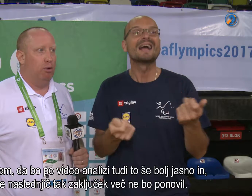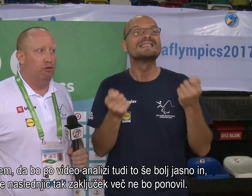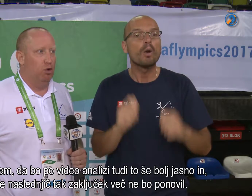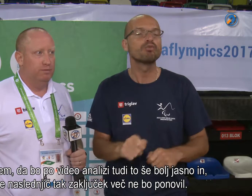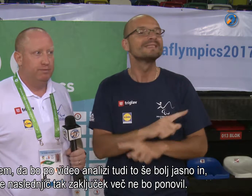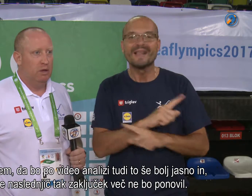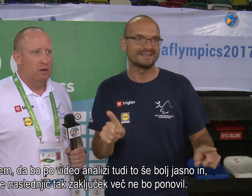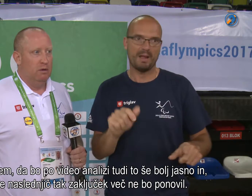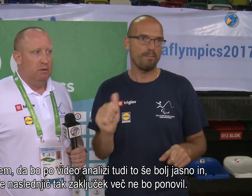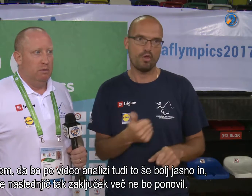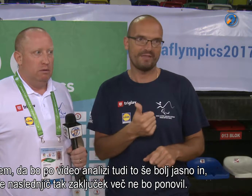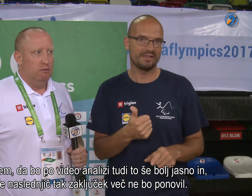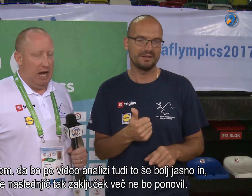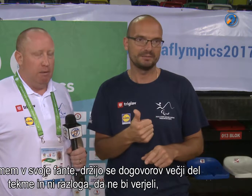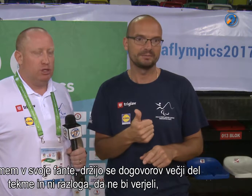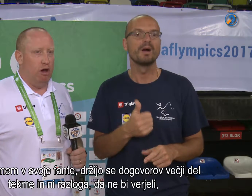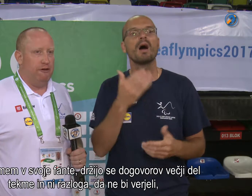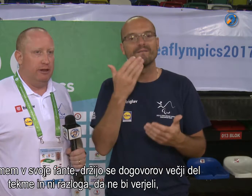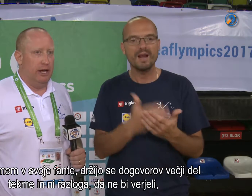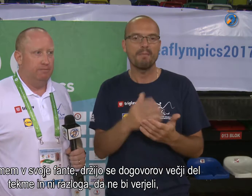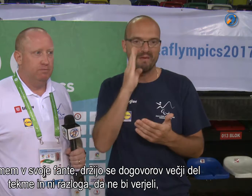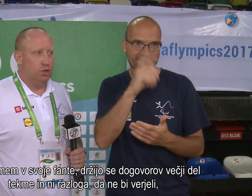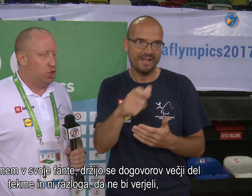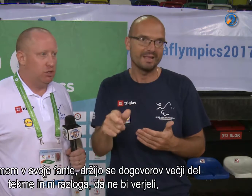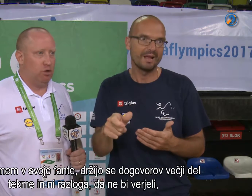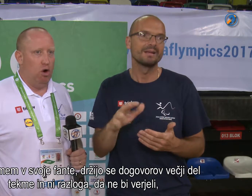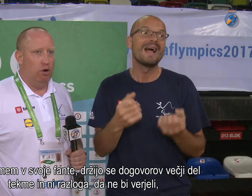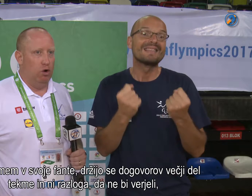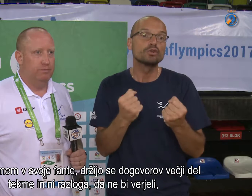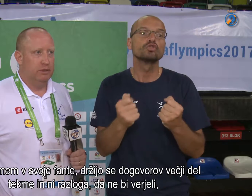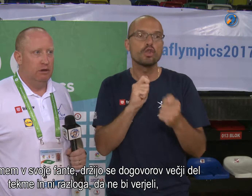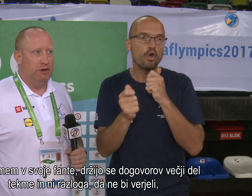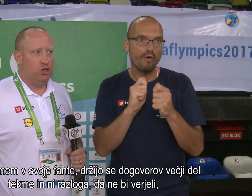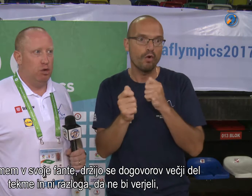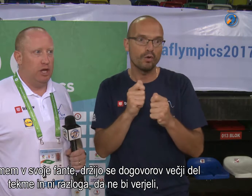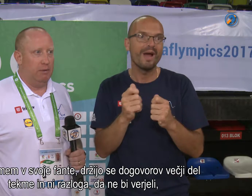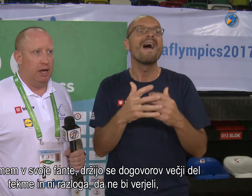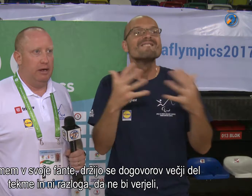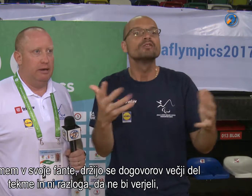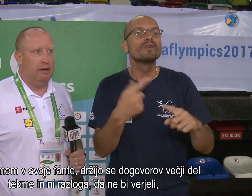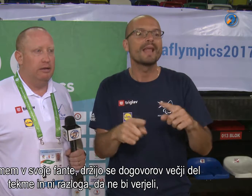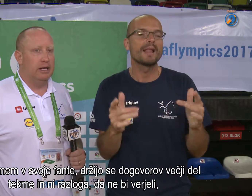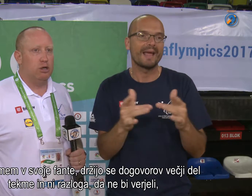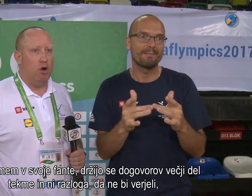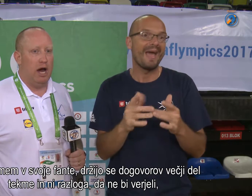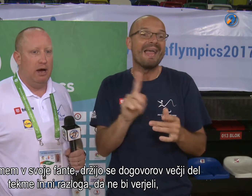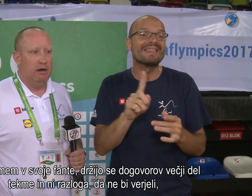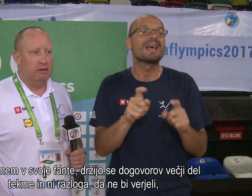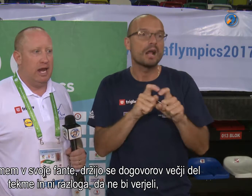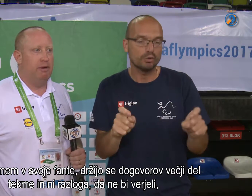ponovil. Verjamem v svoje fante, držijo se dogovorov, večji del tekme in ni razloga, da ne bi